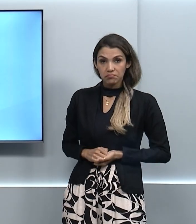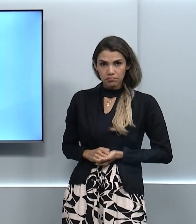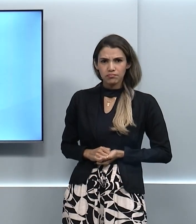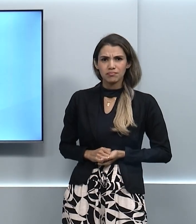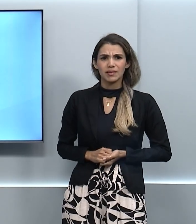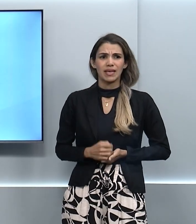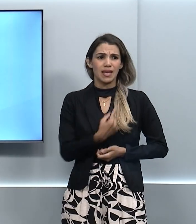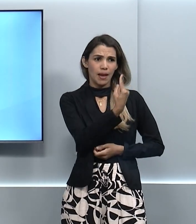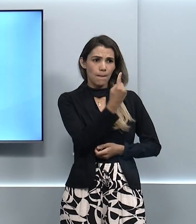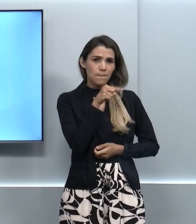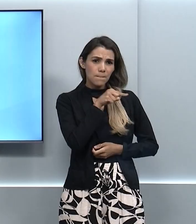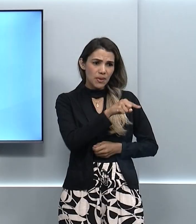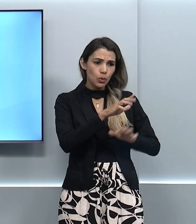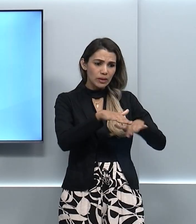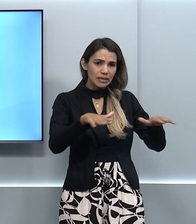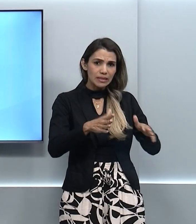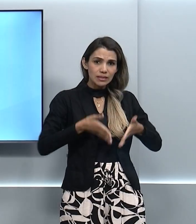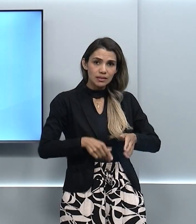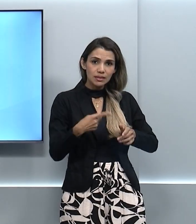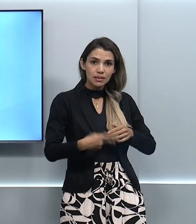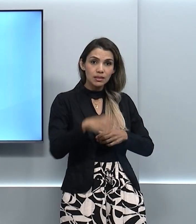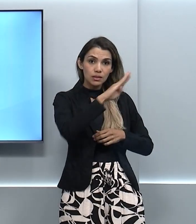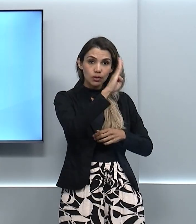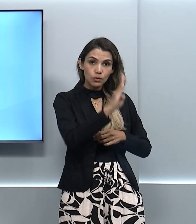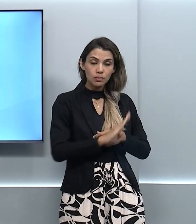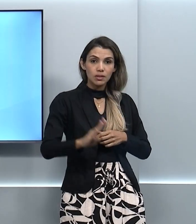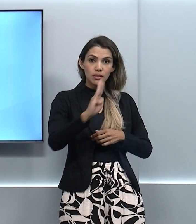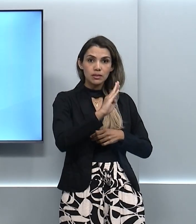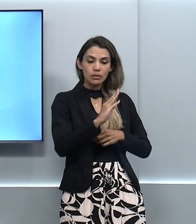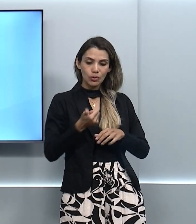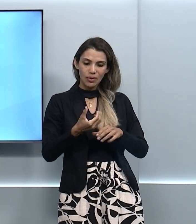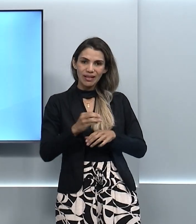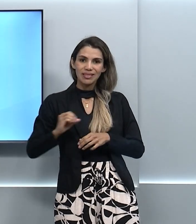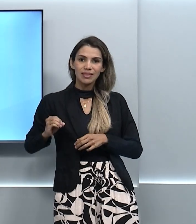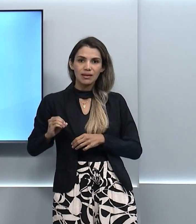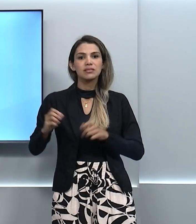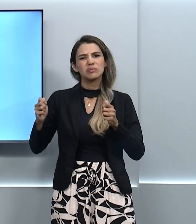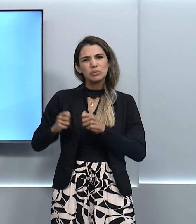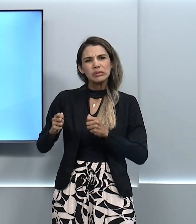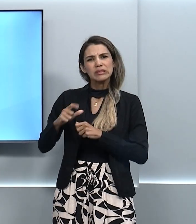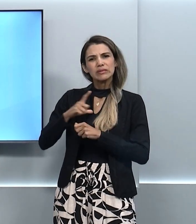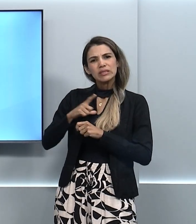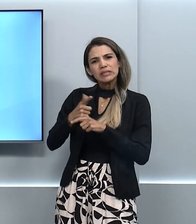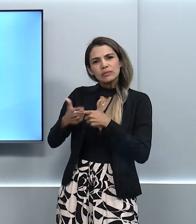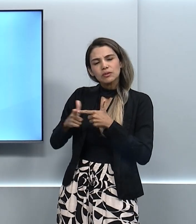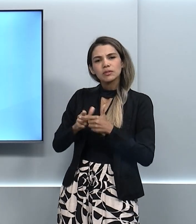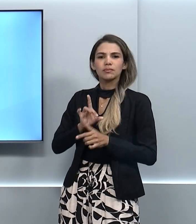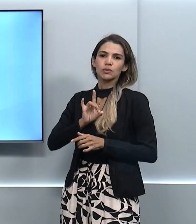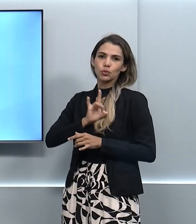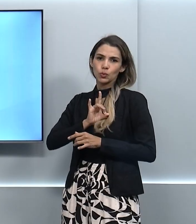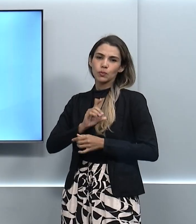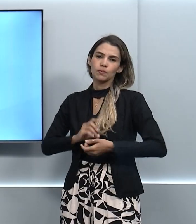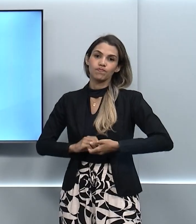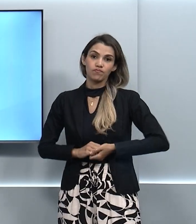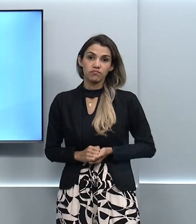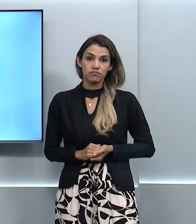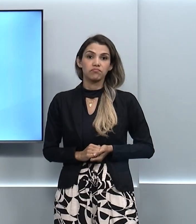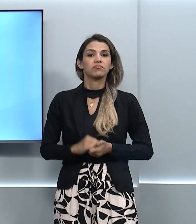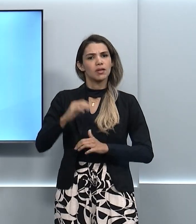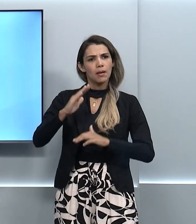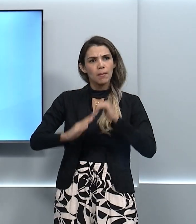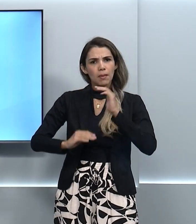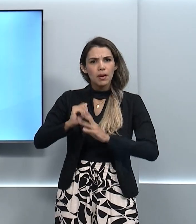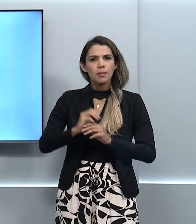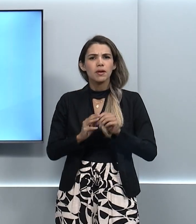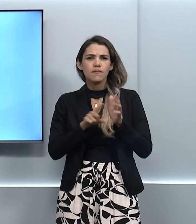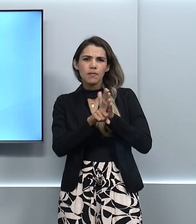1.000 crianças que nascem no Brasil, 10 apresentam alguma malformação no coração. Especialista analisa como a